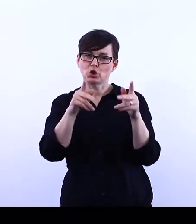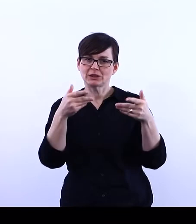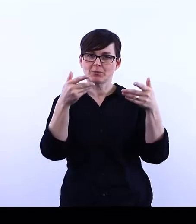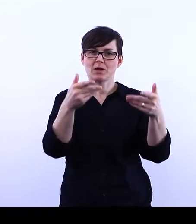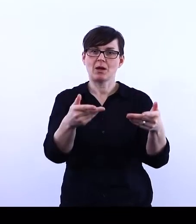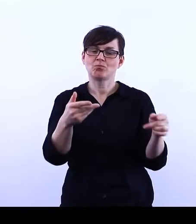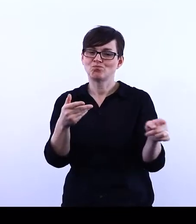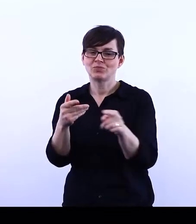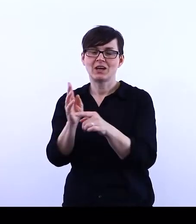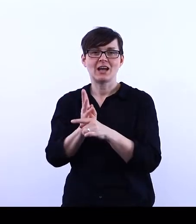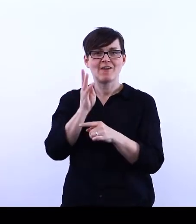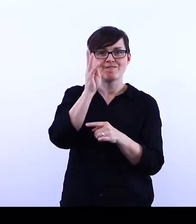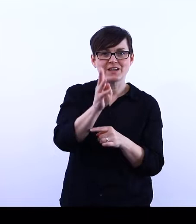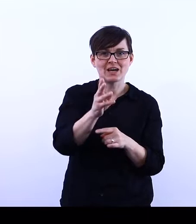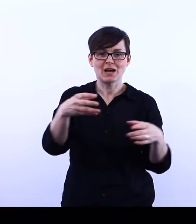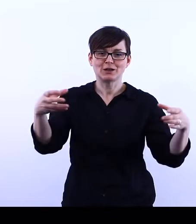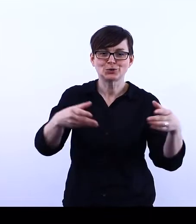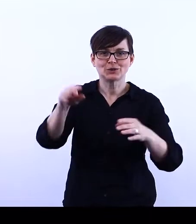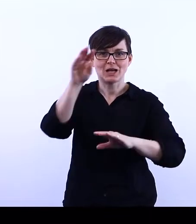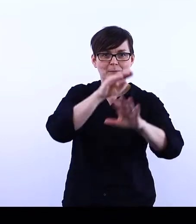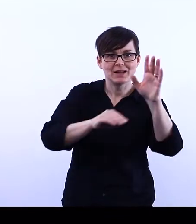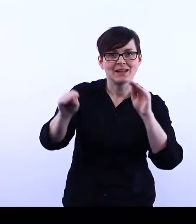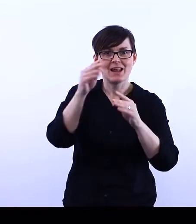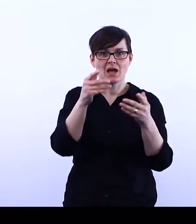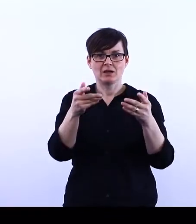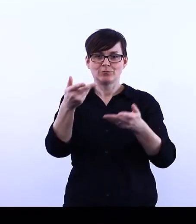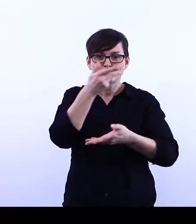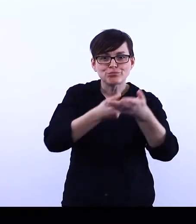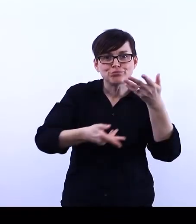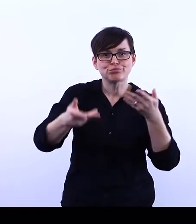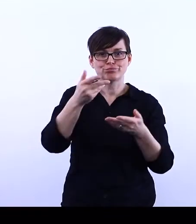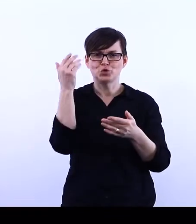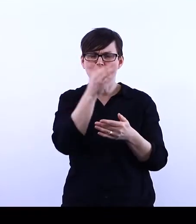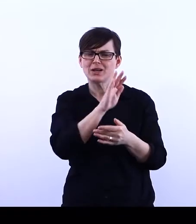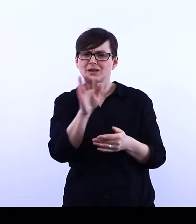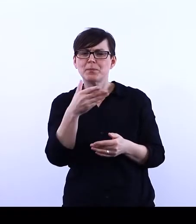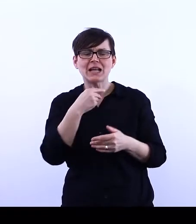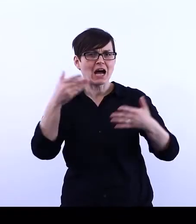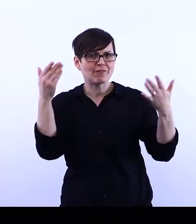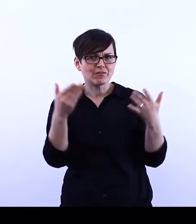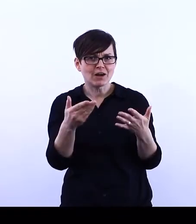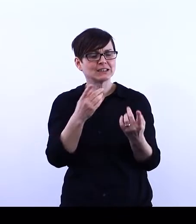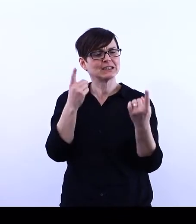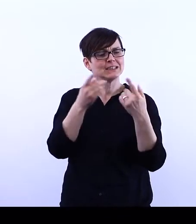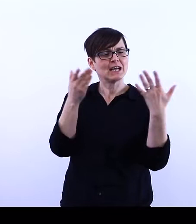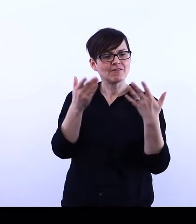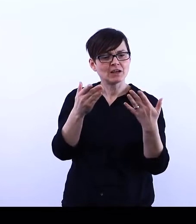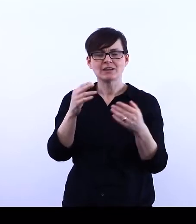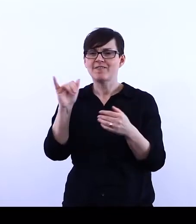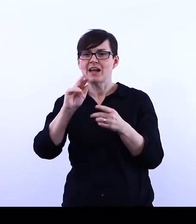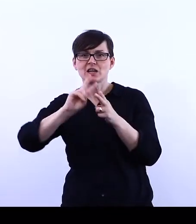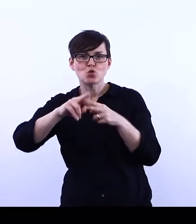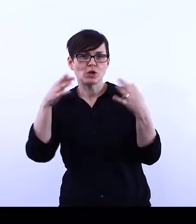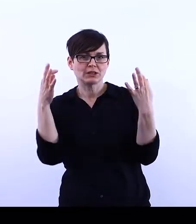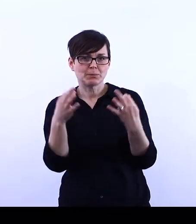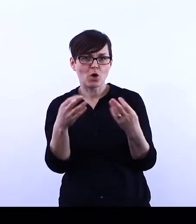wirklich über viele Jahre gemeinsam zu lernen, sich gemeinsam zu fragen, was unsere Bedarfe, mit welchen Tools können wir das erreichen und welche demokratische